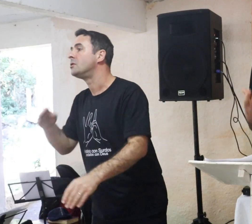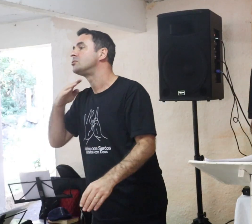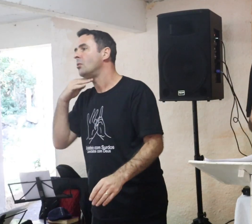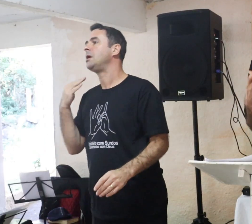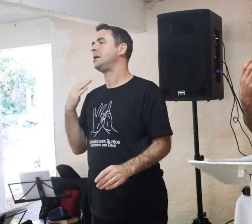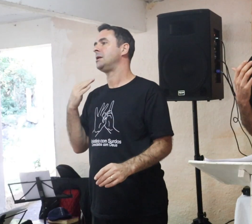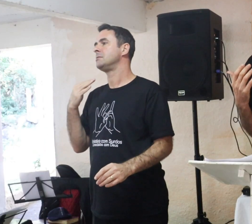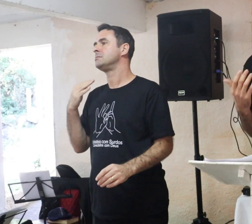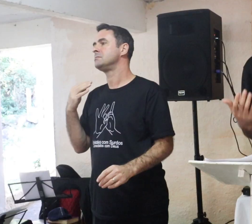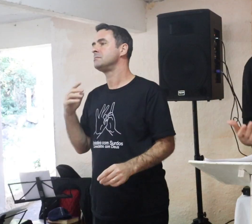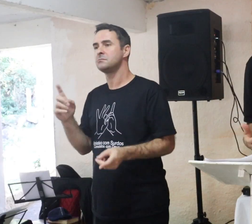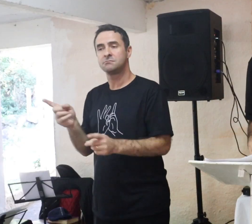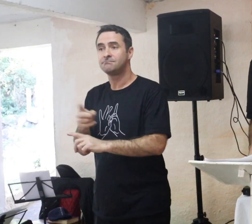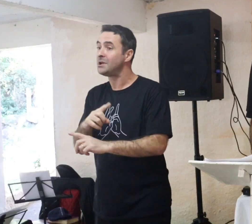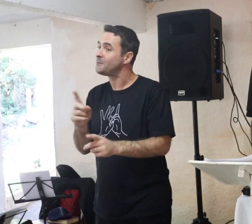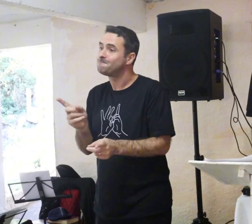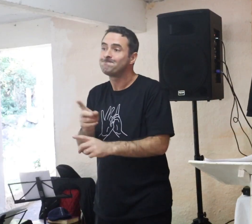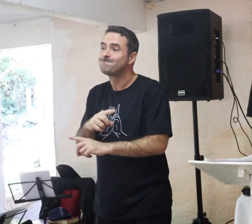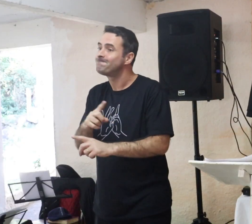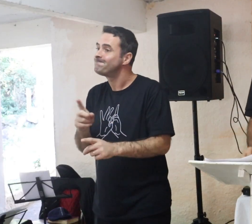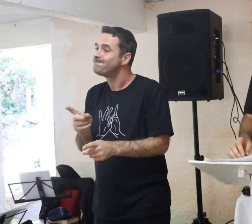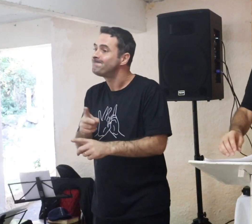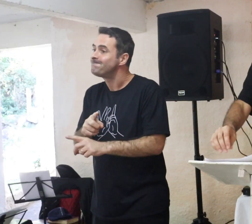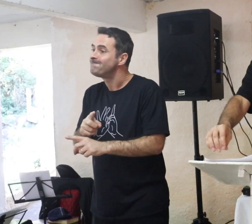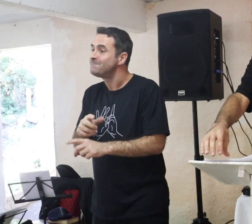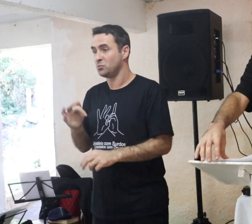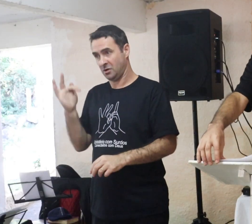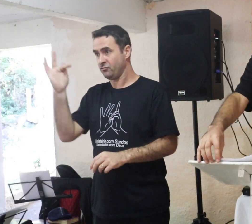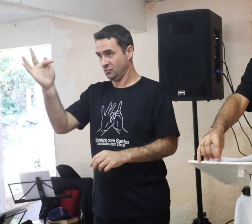todos seremos transformados.